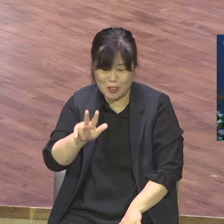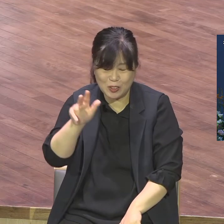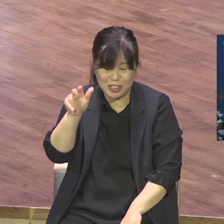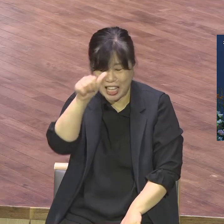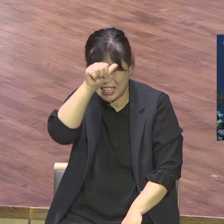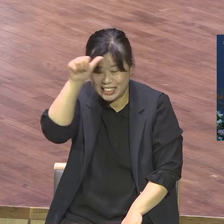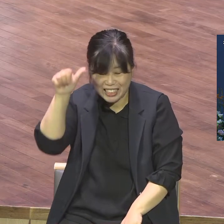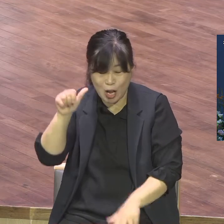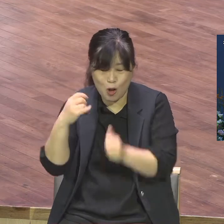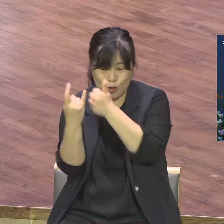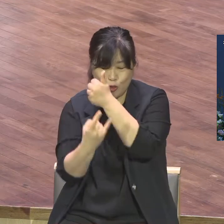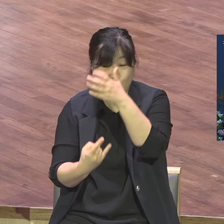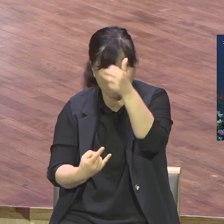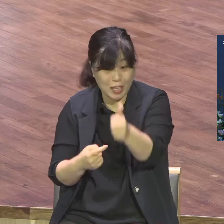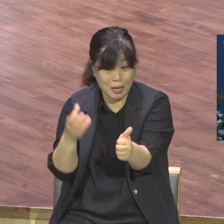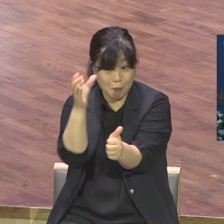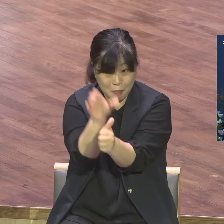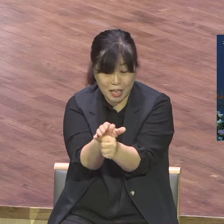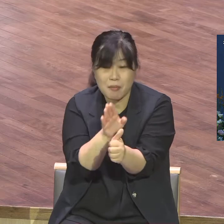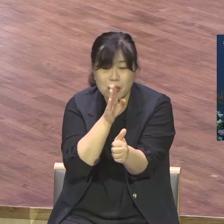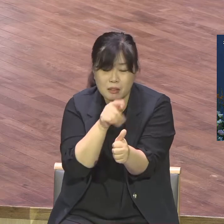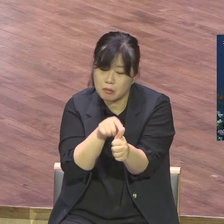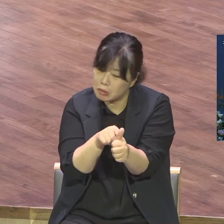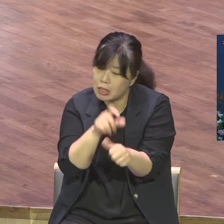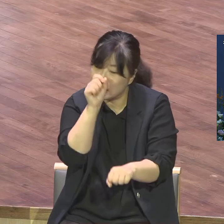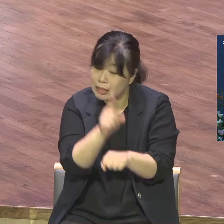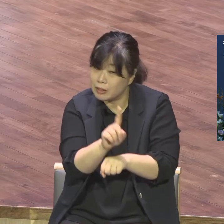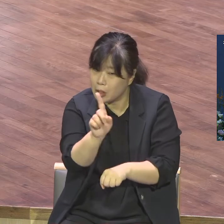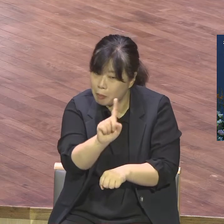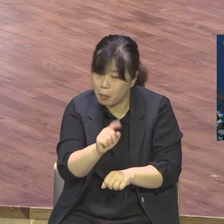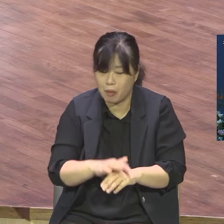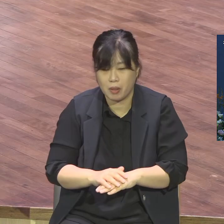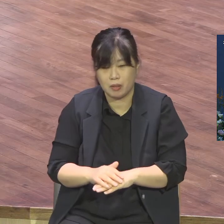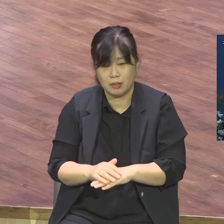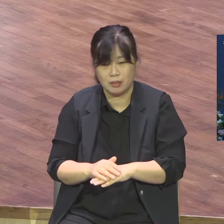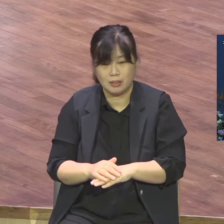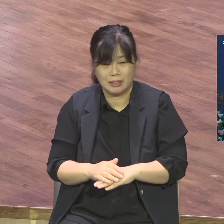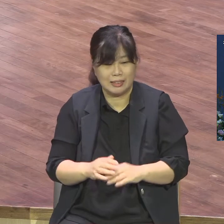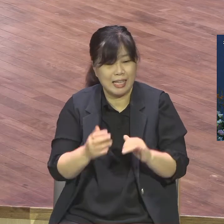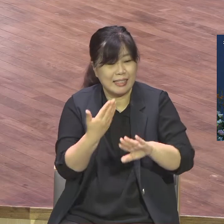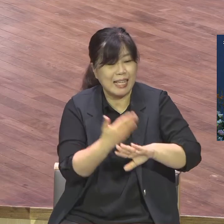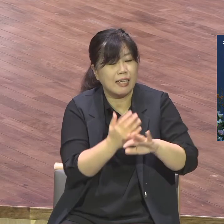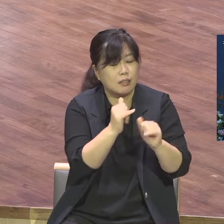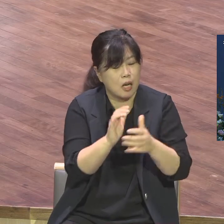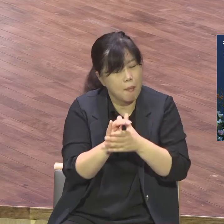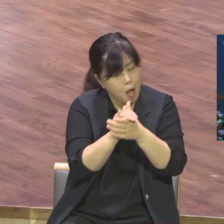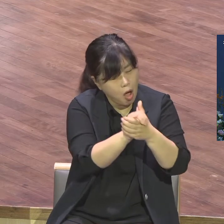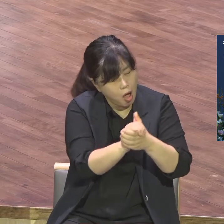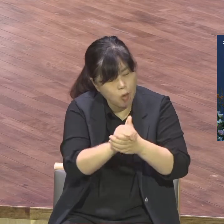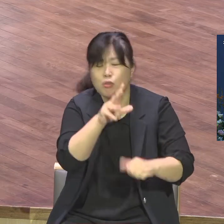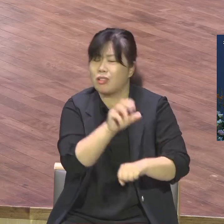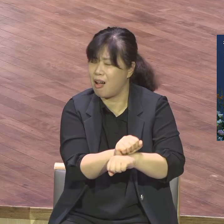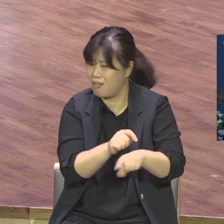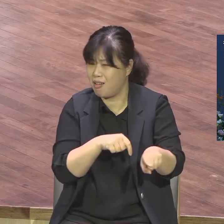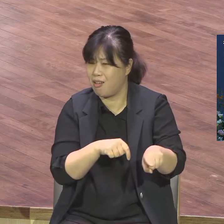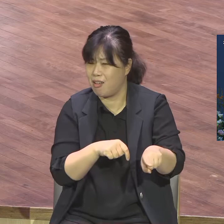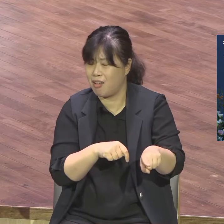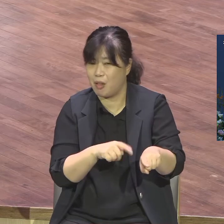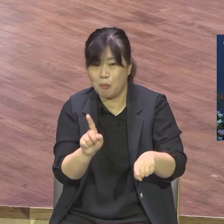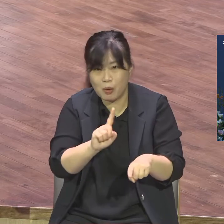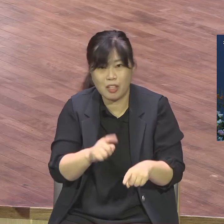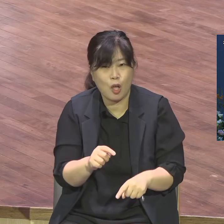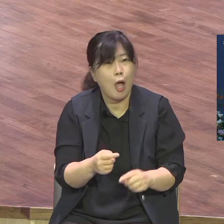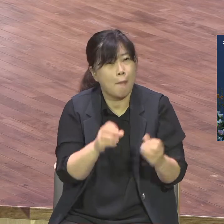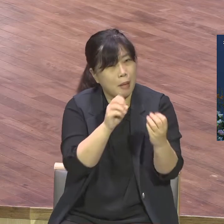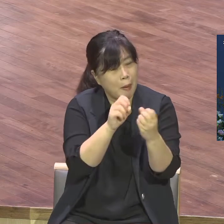이렇게 해보면요 절대로 사람이 이렇게 단 한 번도 이렇게 흔들린 걸 본 적이 없어요. 뭐 화를